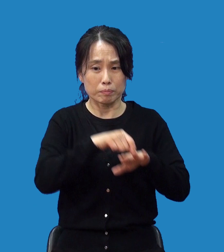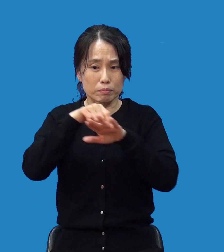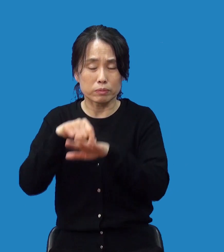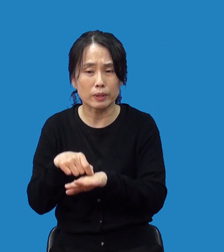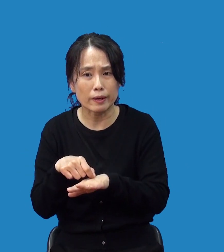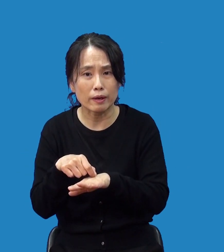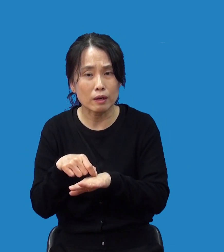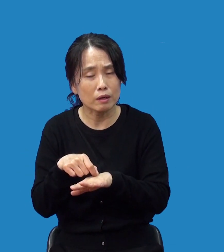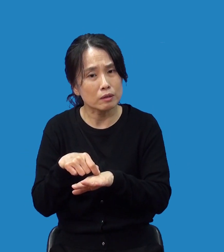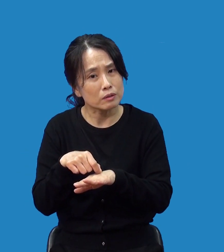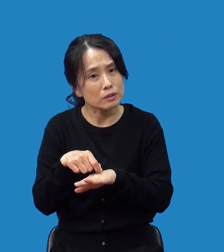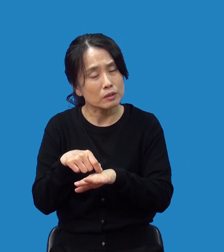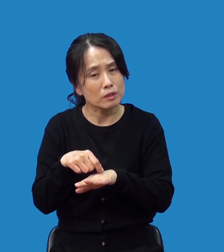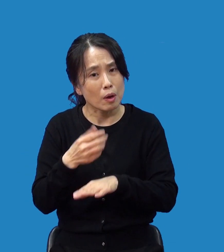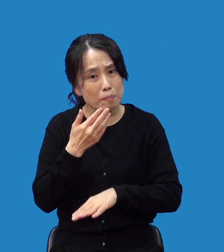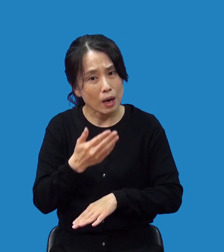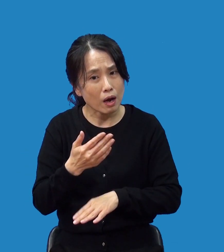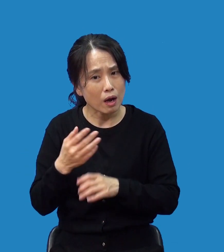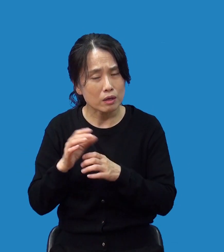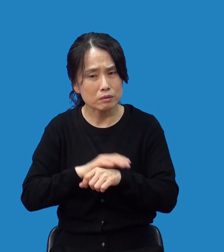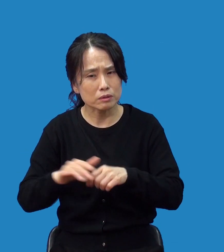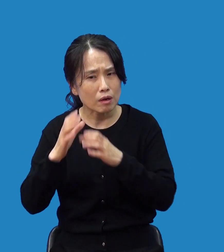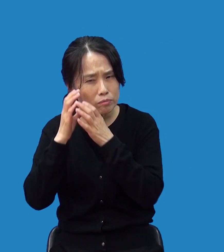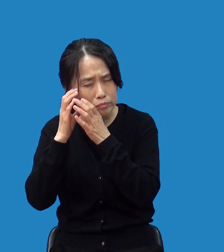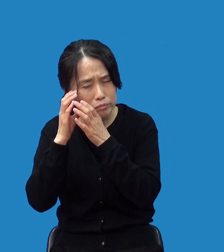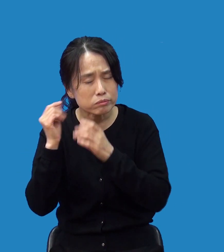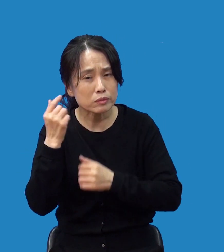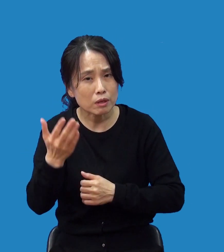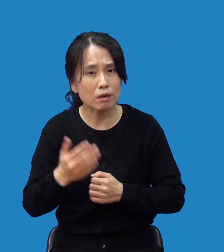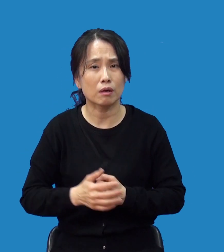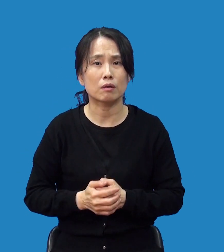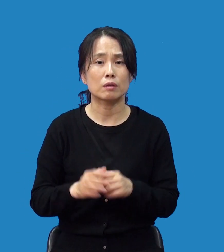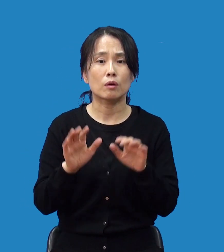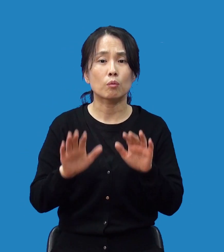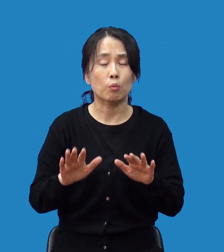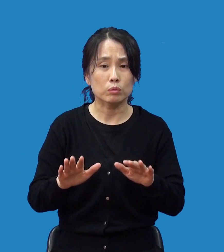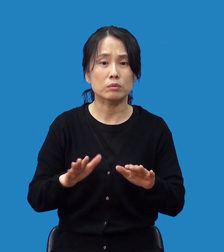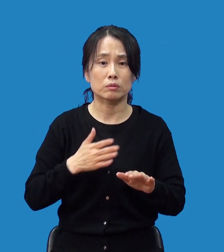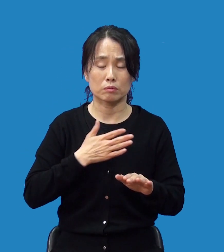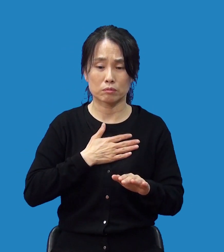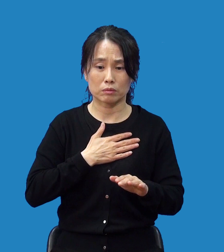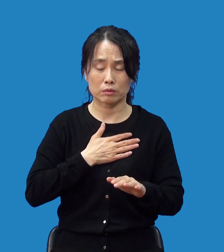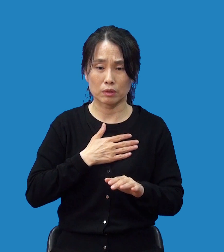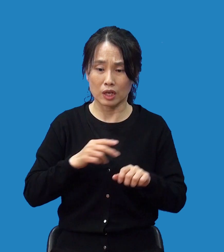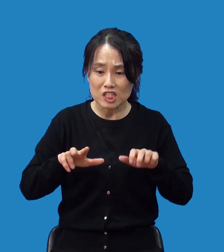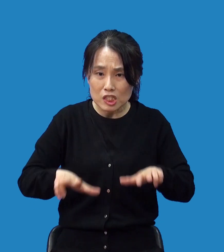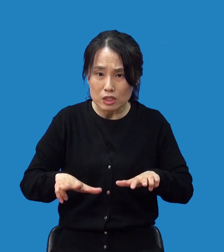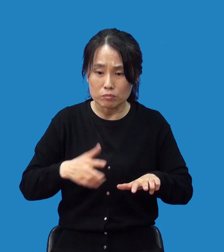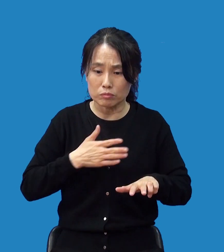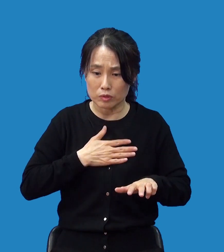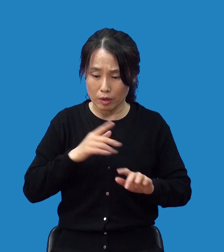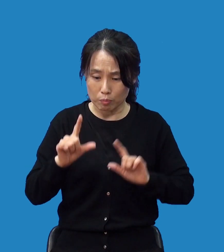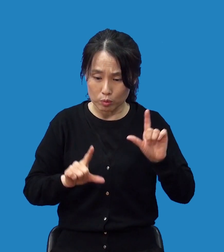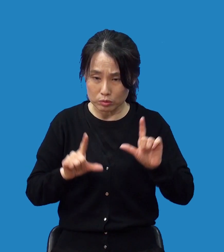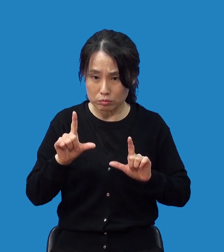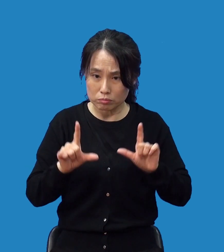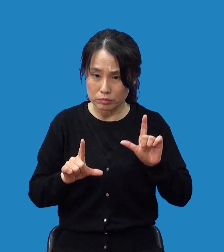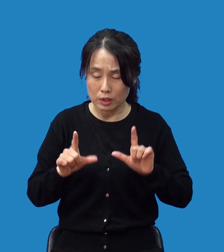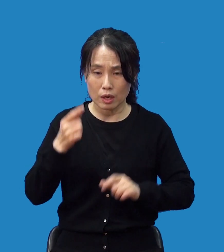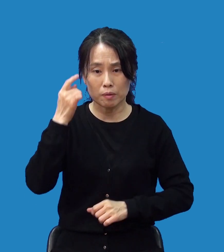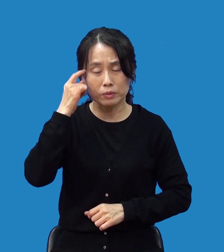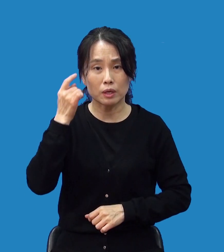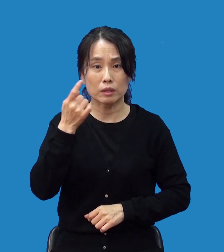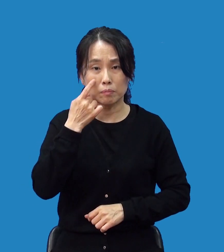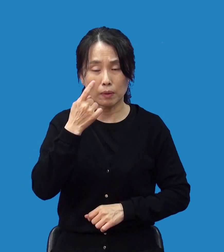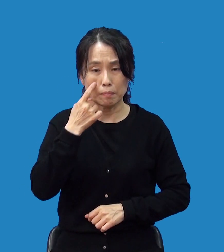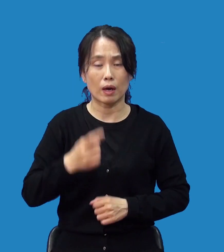있어요. 오늘 내가 하나님 말씀을 어떻게 대하는 사람인지 지금 내 모습을 생각해